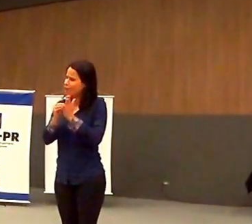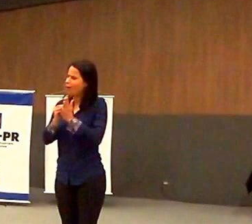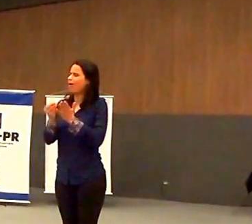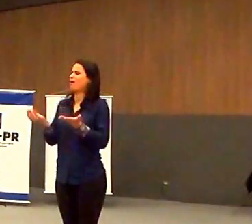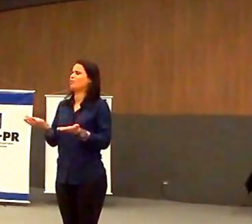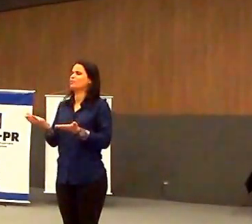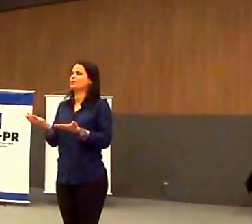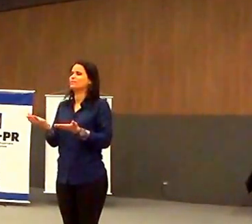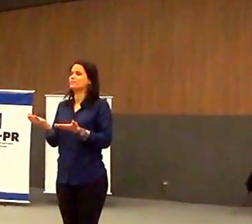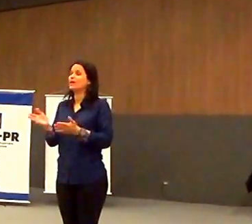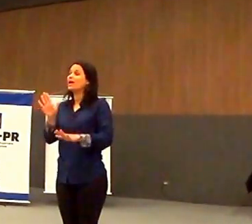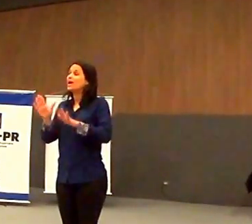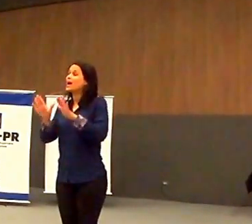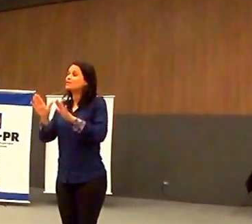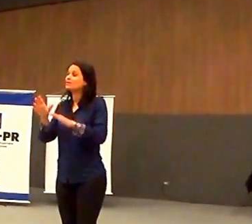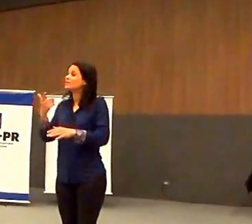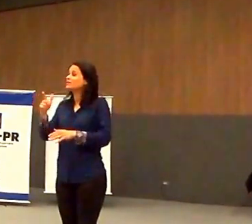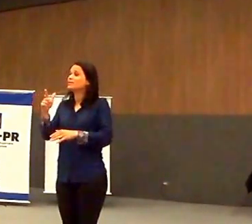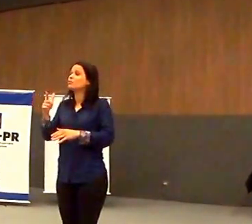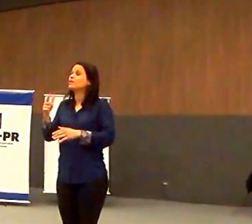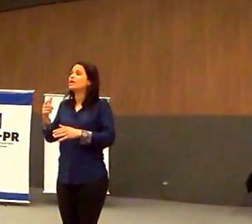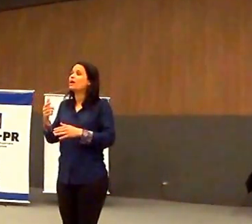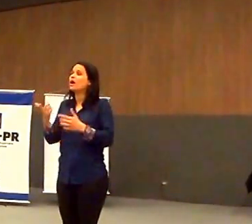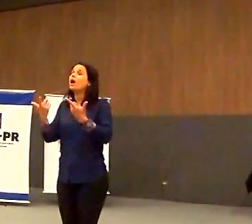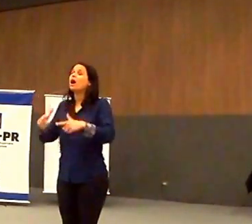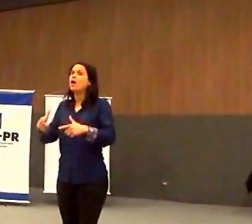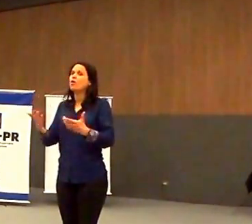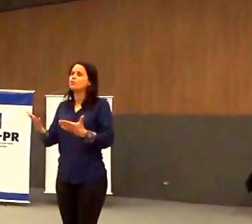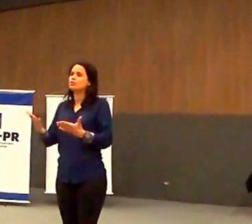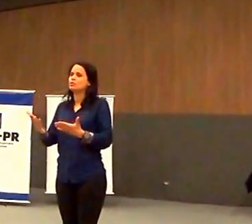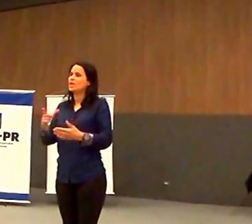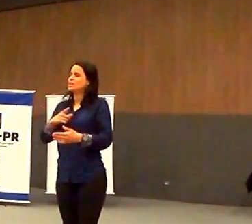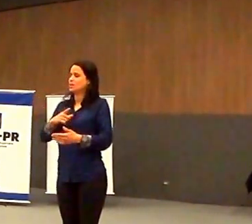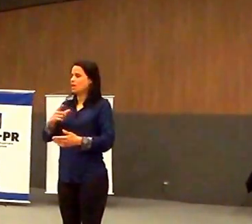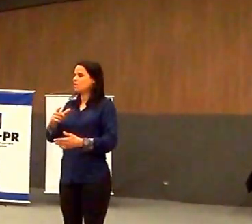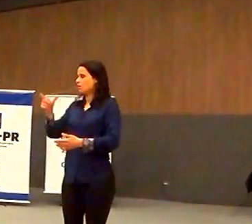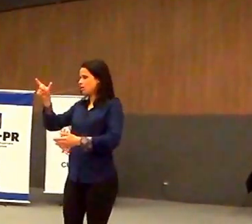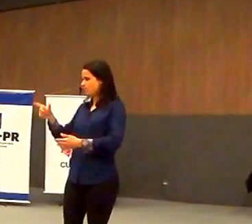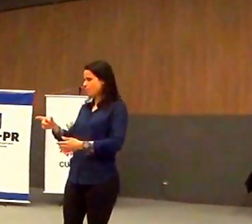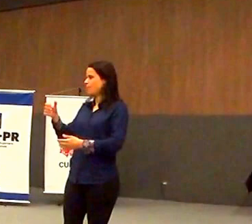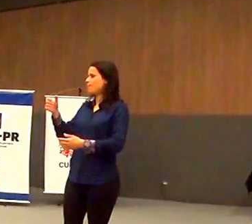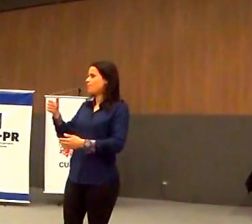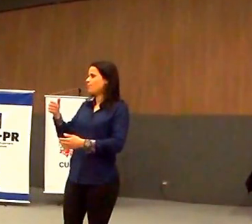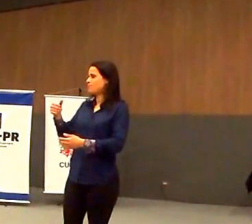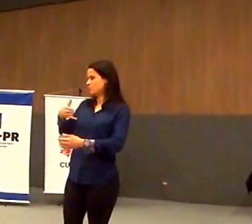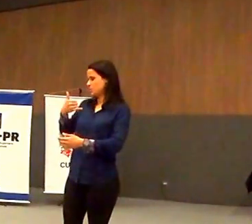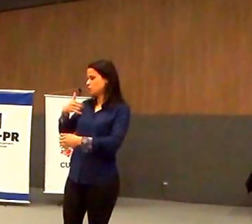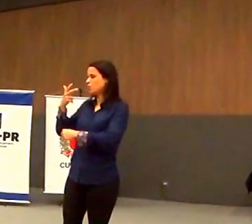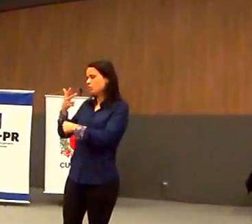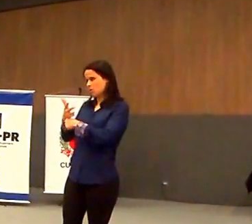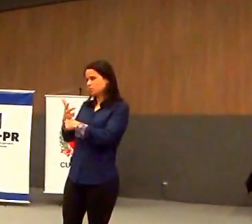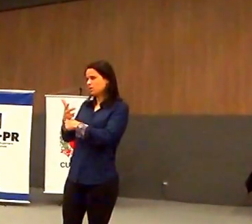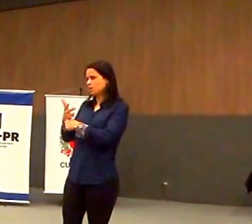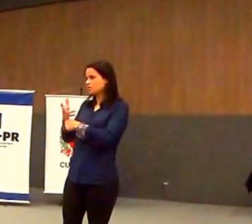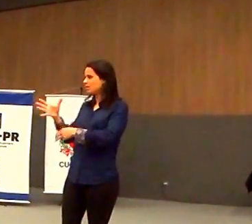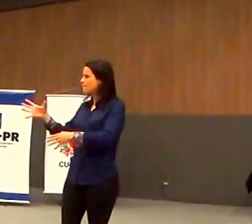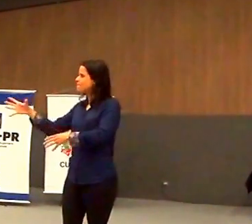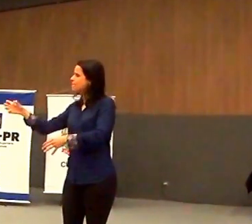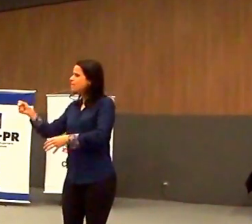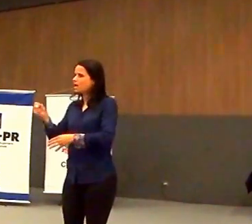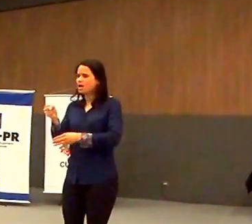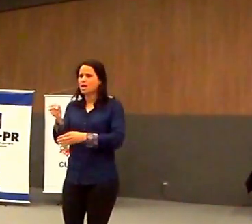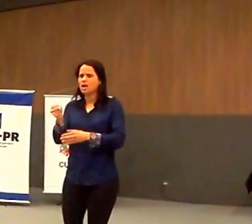onde encaminhar o idoso. Então hoje o que se existe de equipamento para idoso? Em algumas cidades